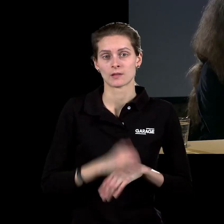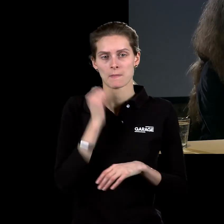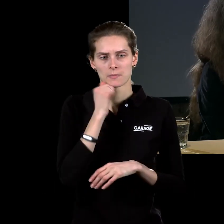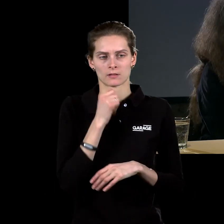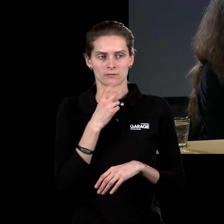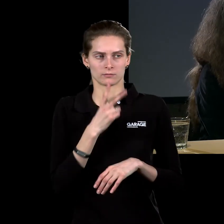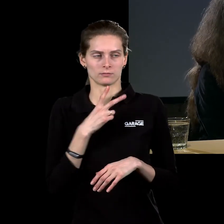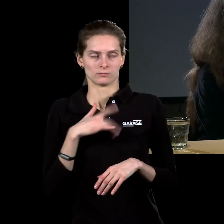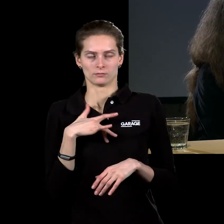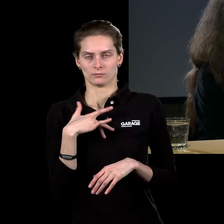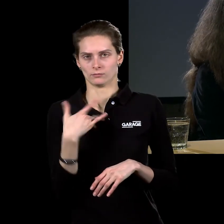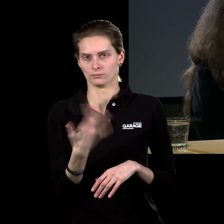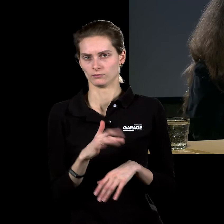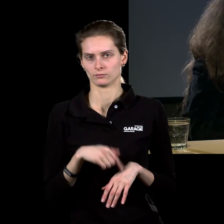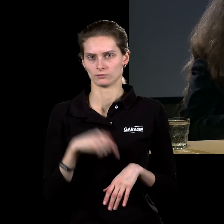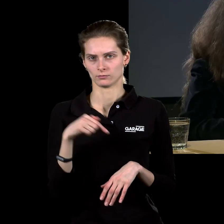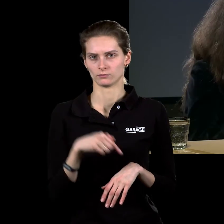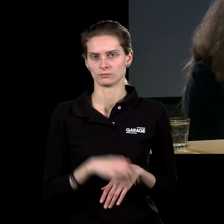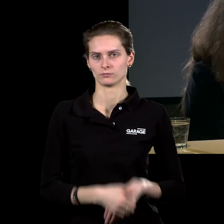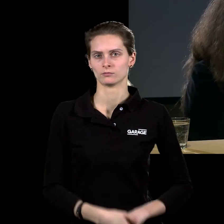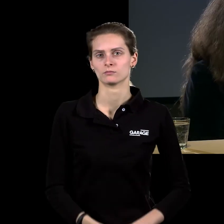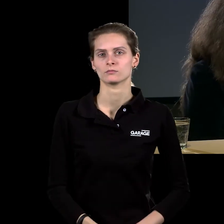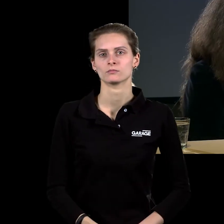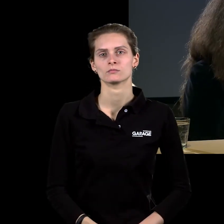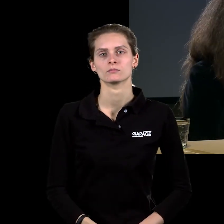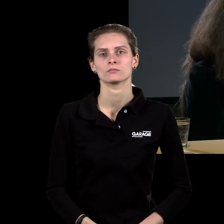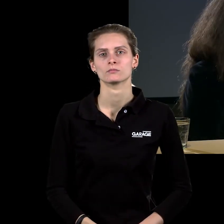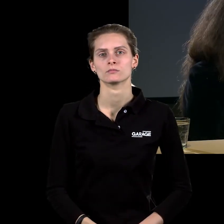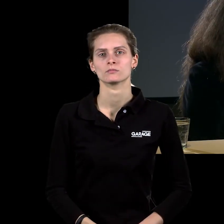вызывающие смутное отвращение, да, и это материалы, как бы,